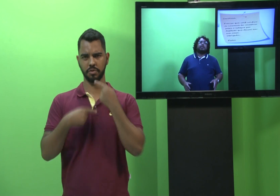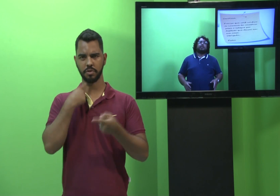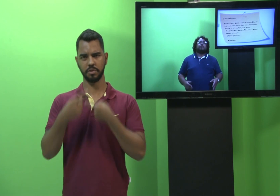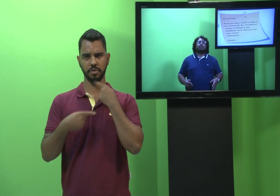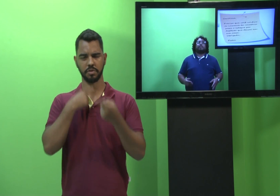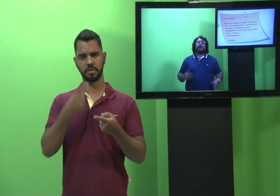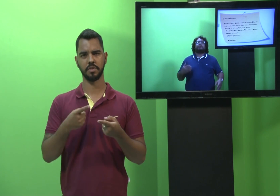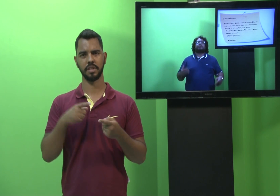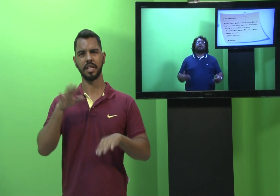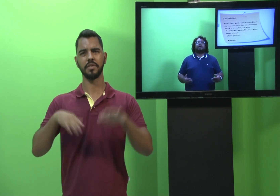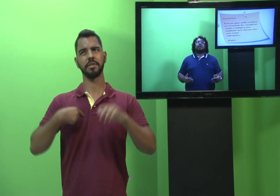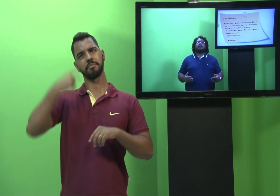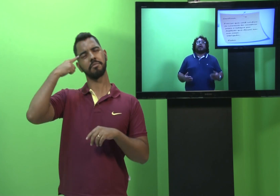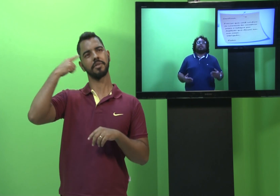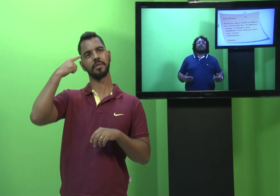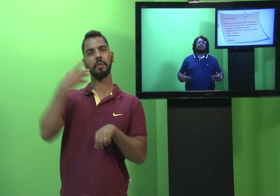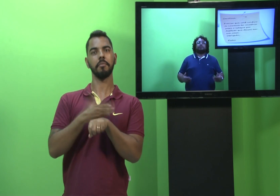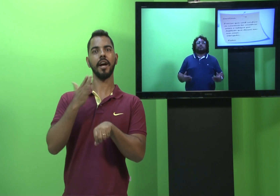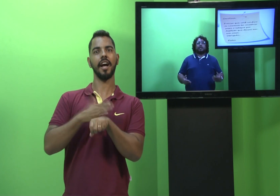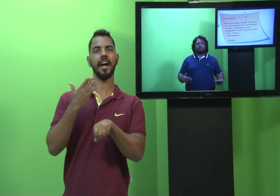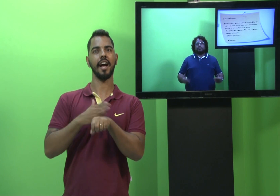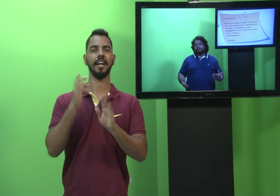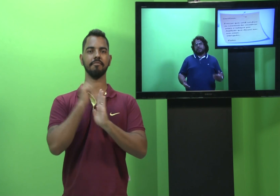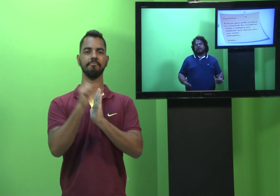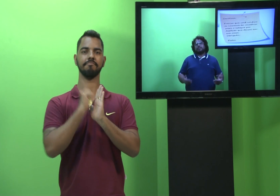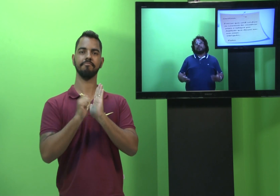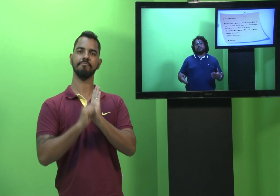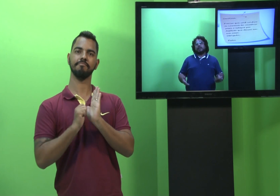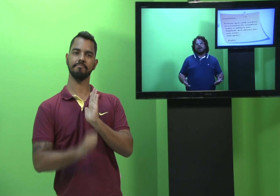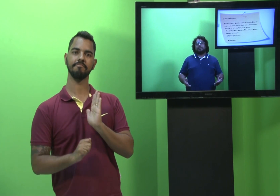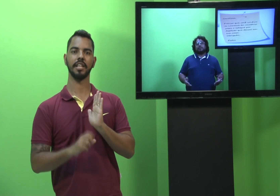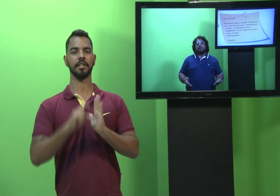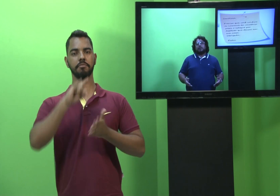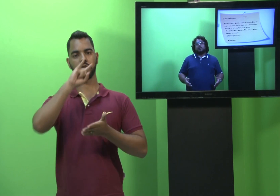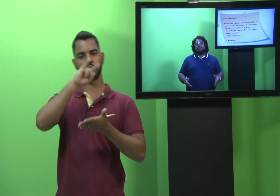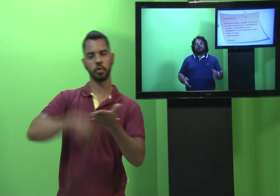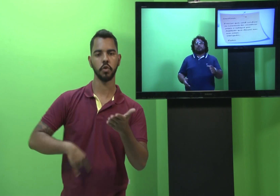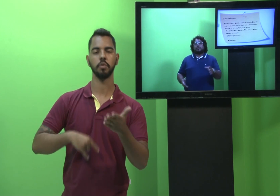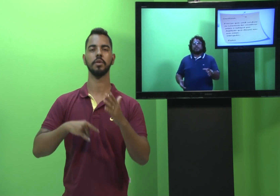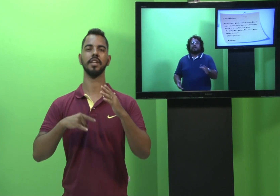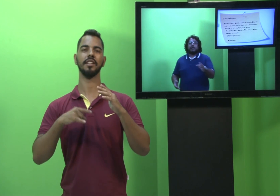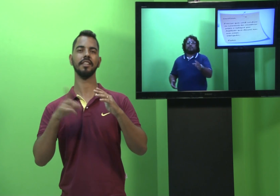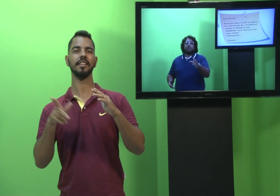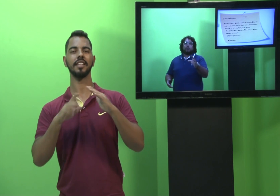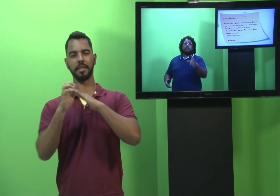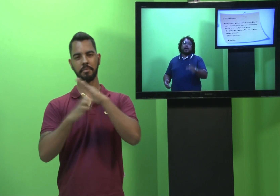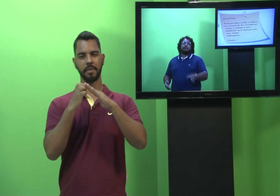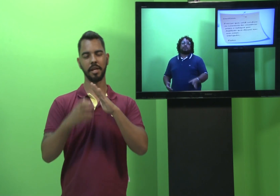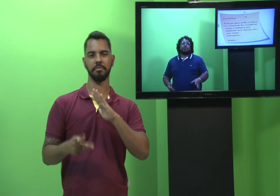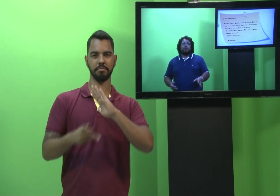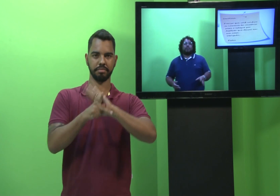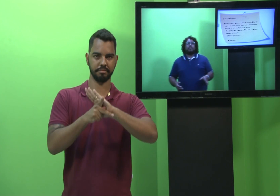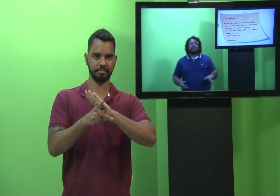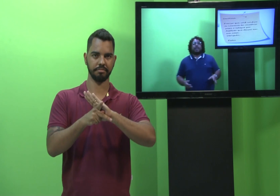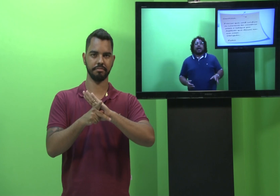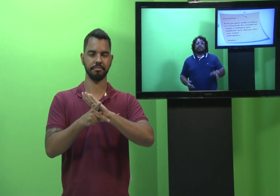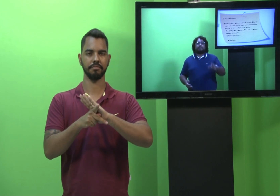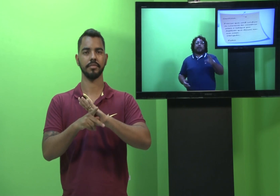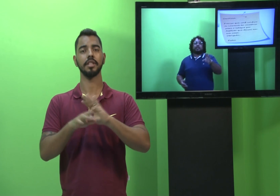ainda muita prática da redação de textos oficiais e empresariais. Por isso você deve preocupar-se com as